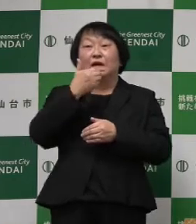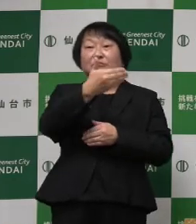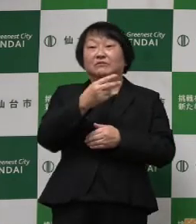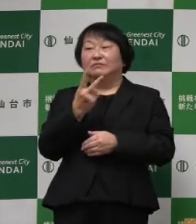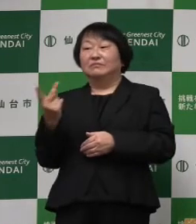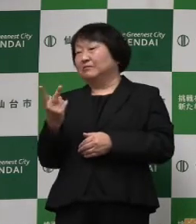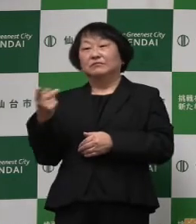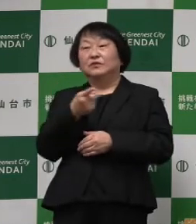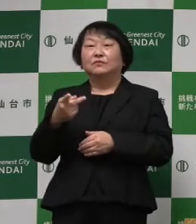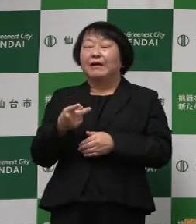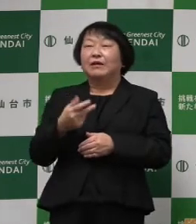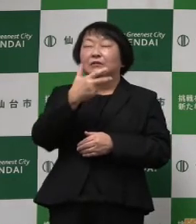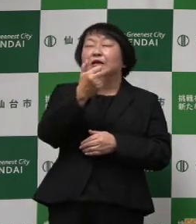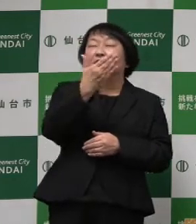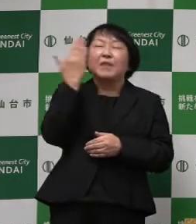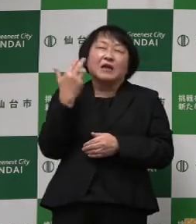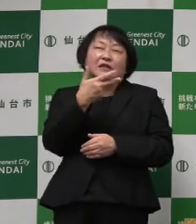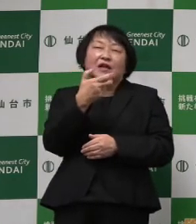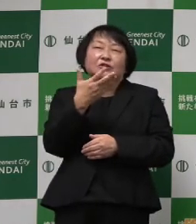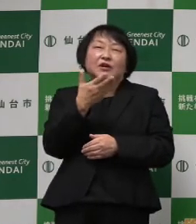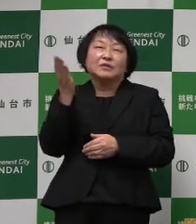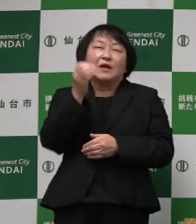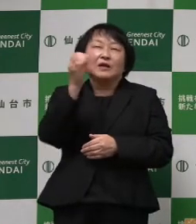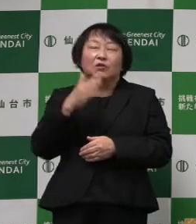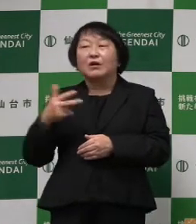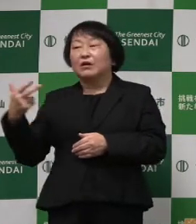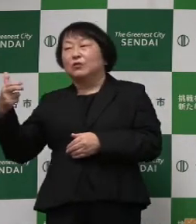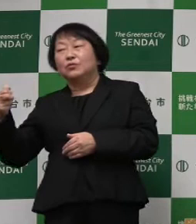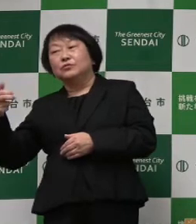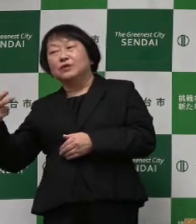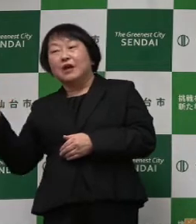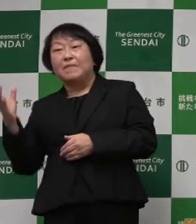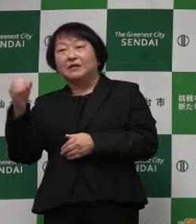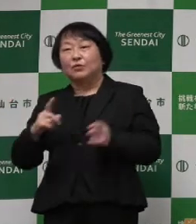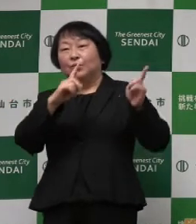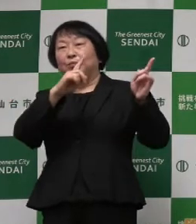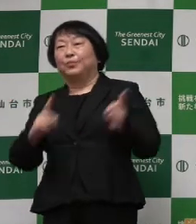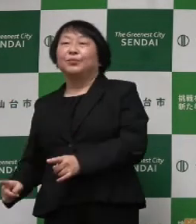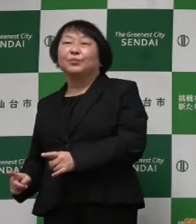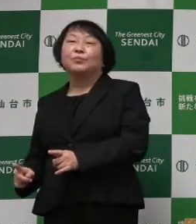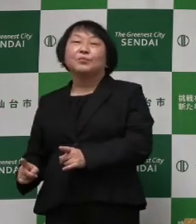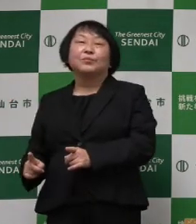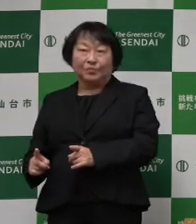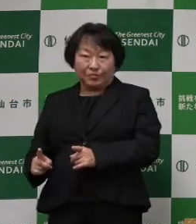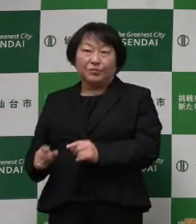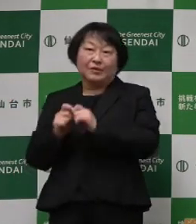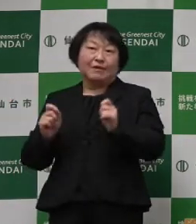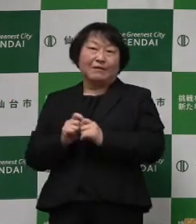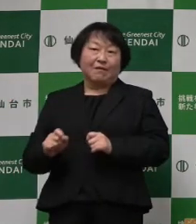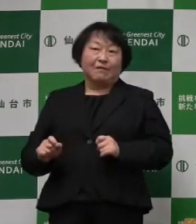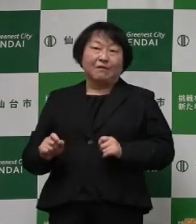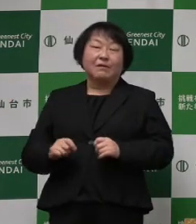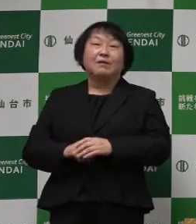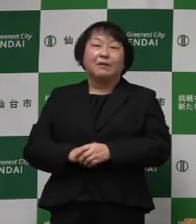についてはですね、78% から 57% と下げ幅が相当多くなっています。で、これ